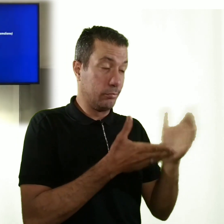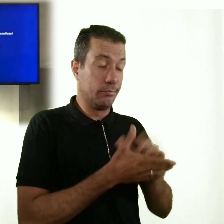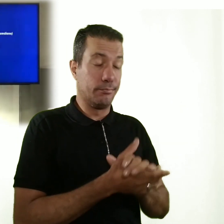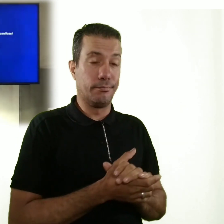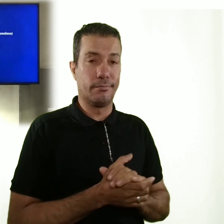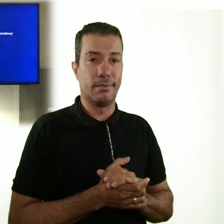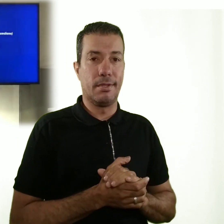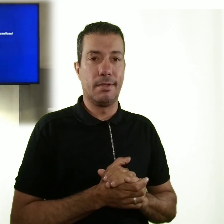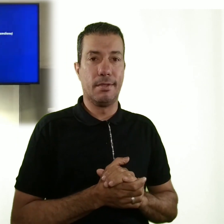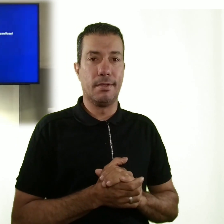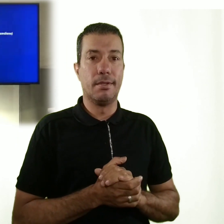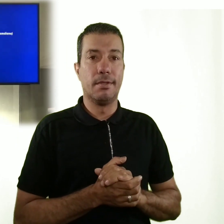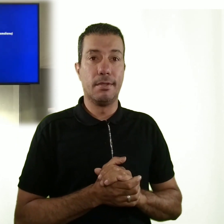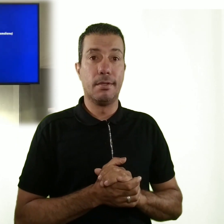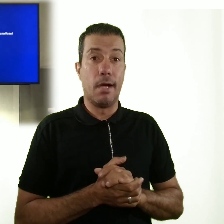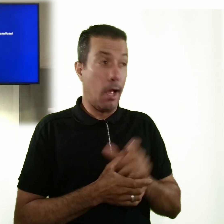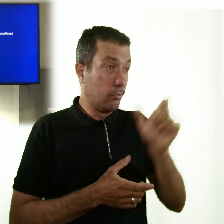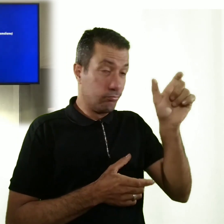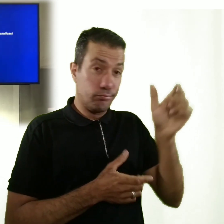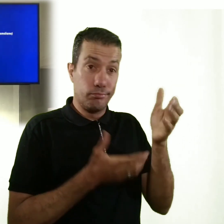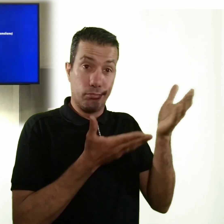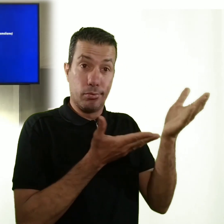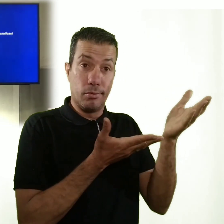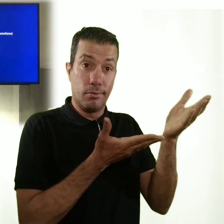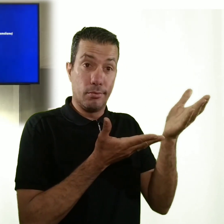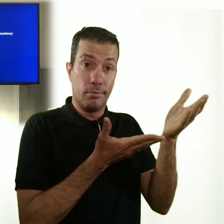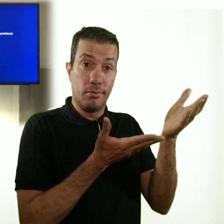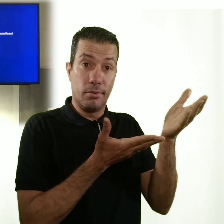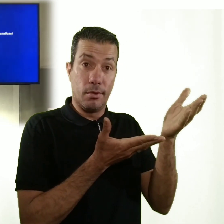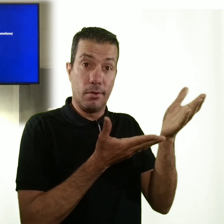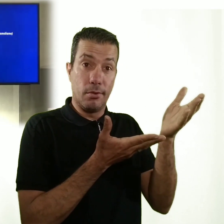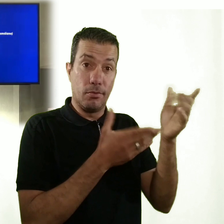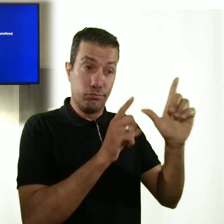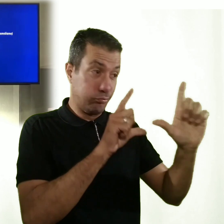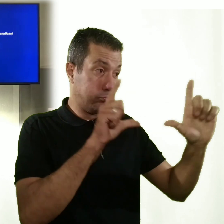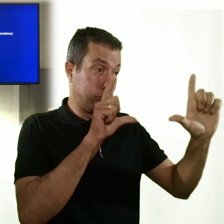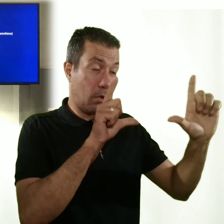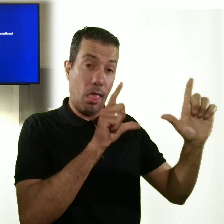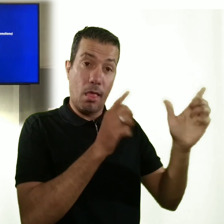Consegui. Vocês estão vendo aí, focado na tela de vocês?